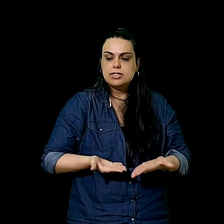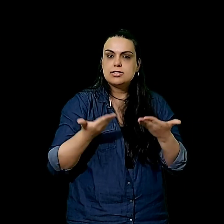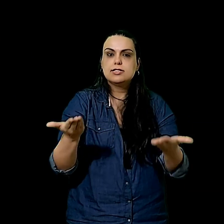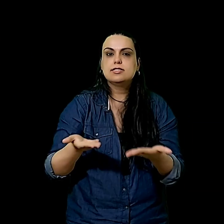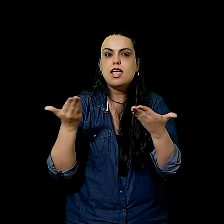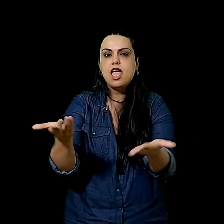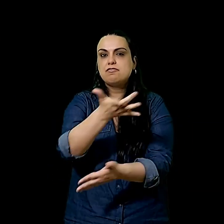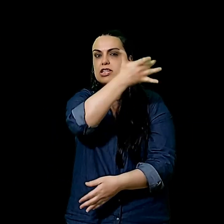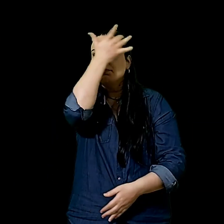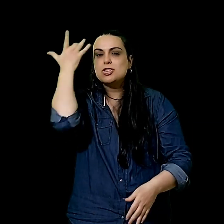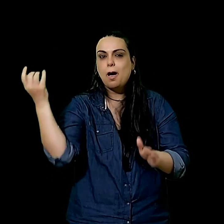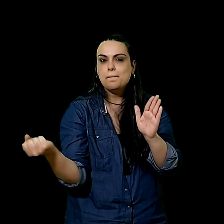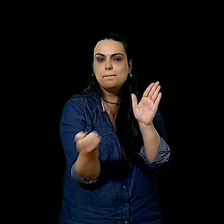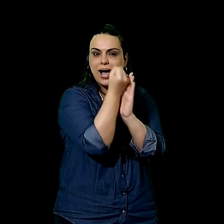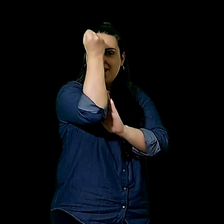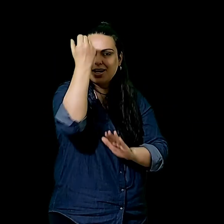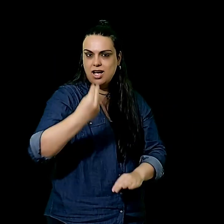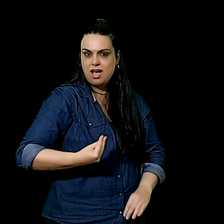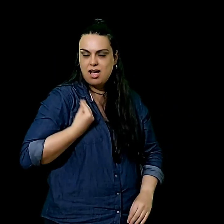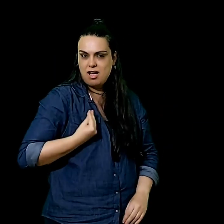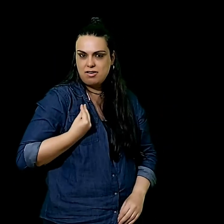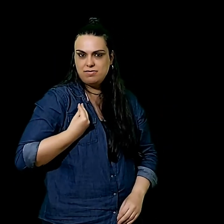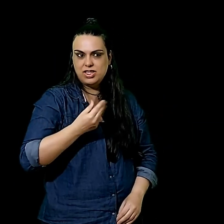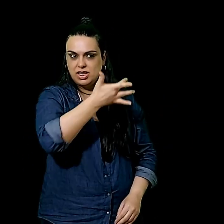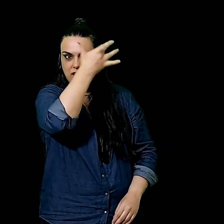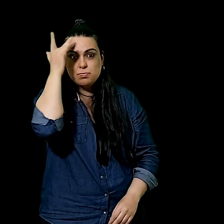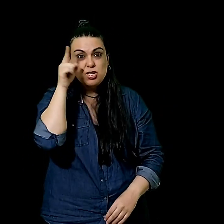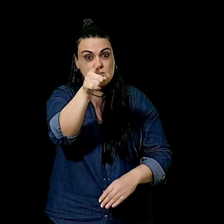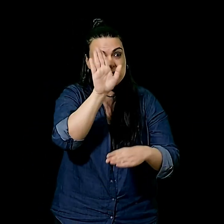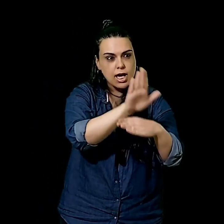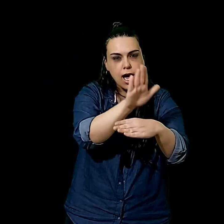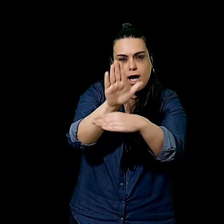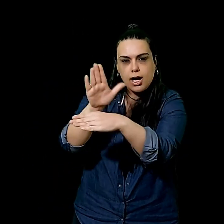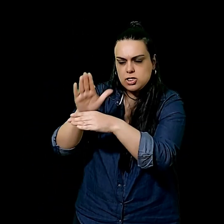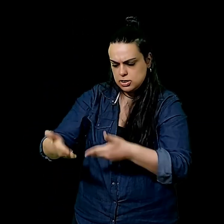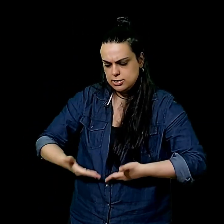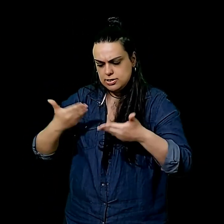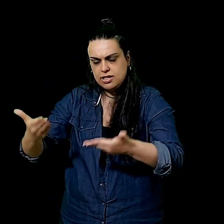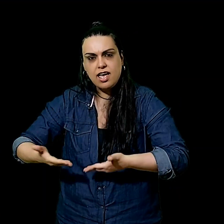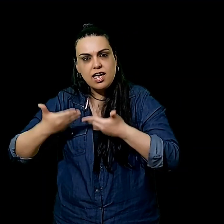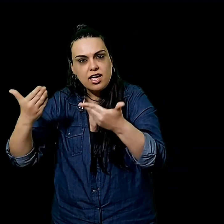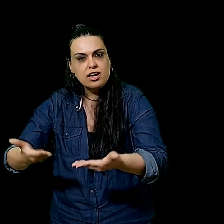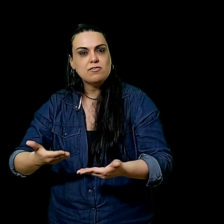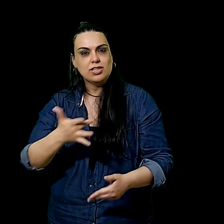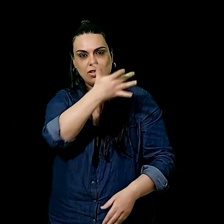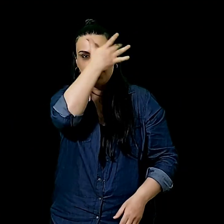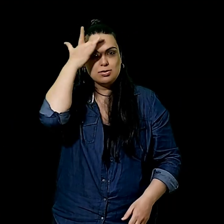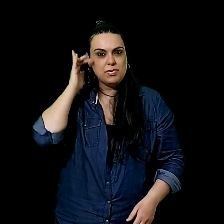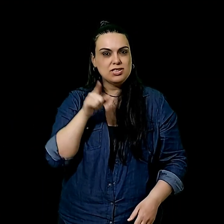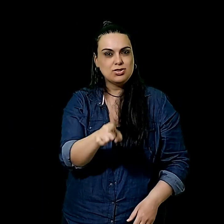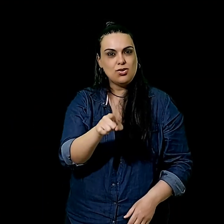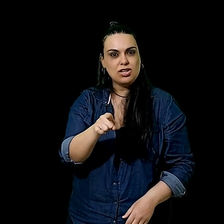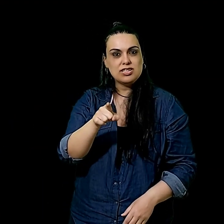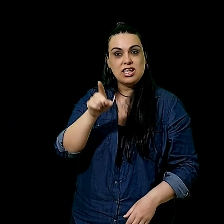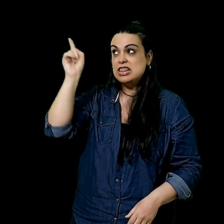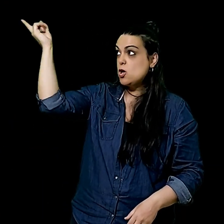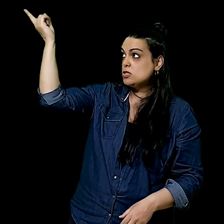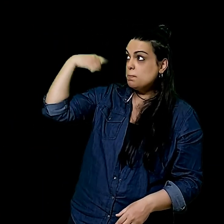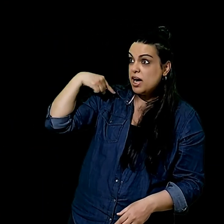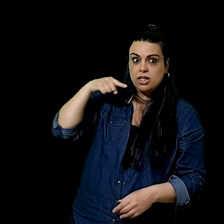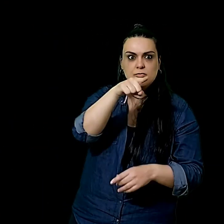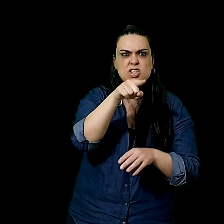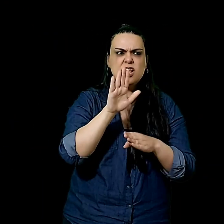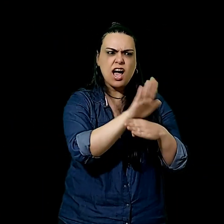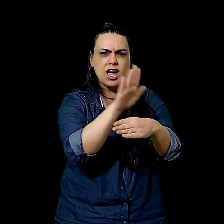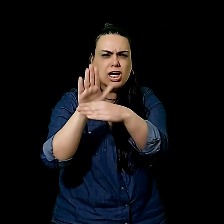as pessoas, da obra que nós fizemos para Deus, servindo as pessoas, trazendo clareza